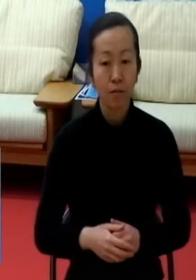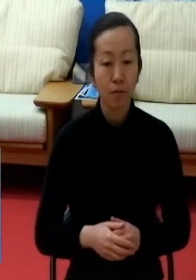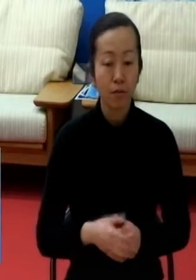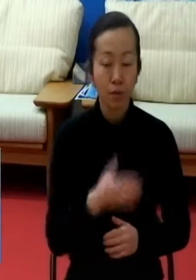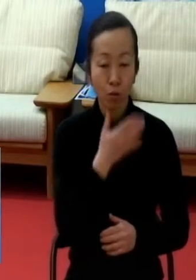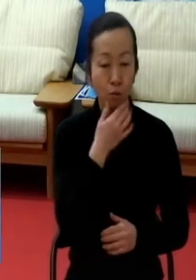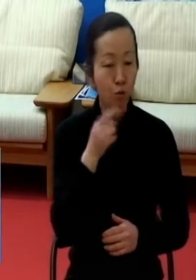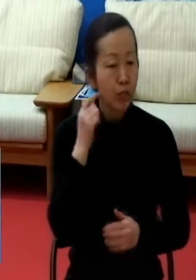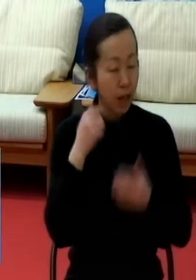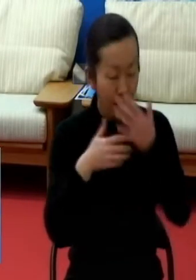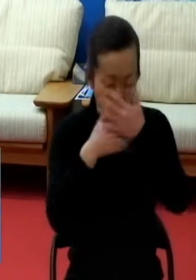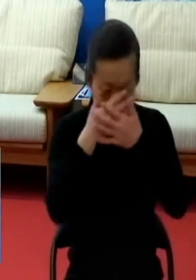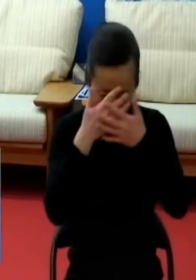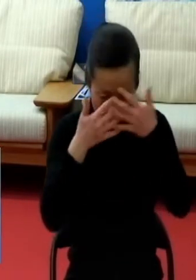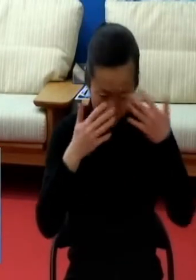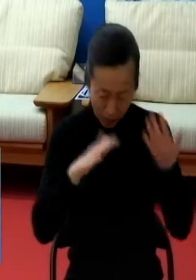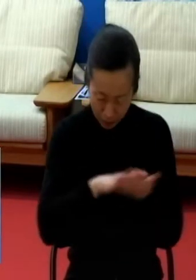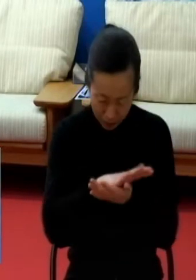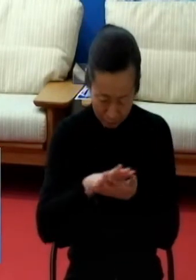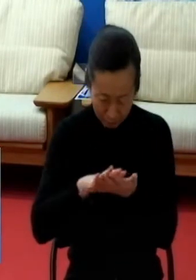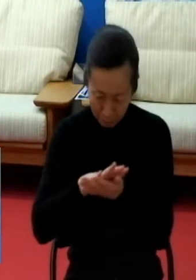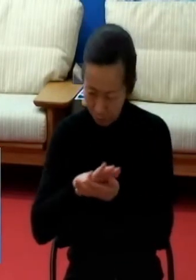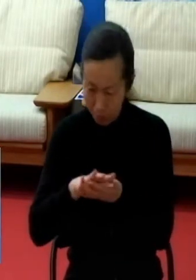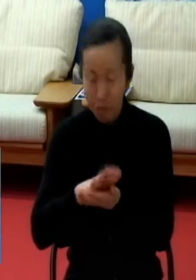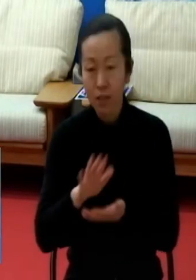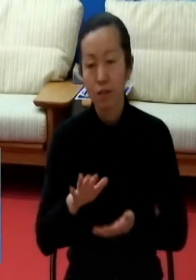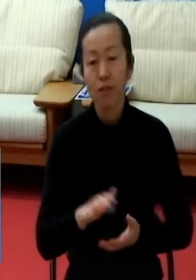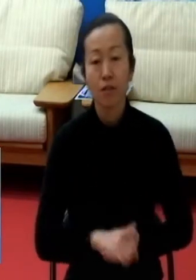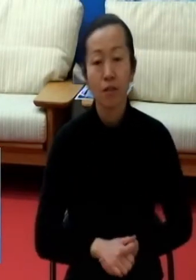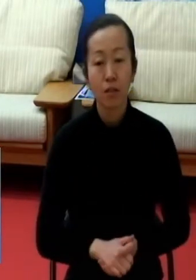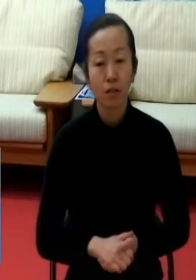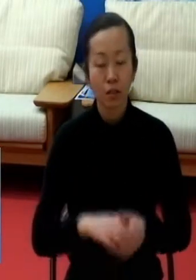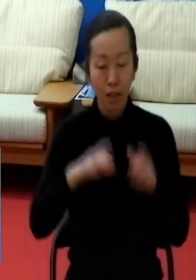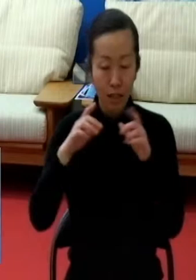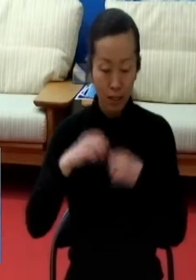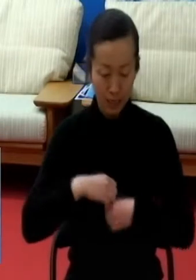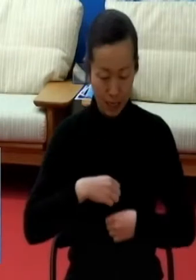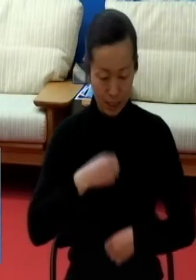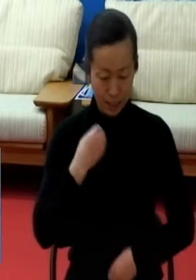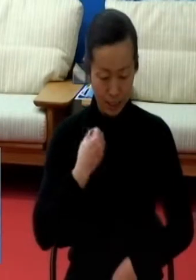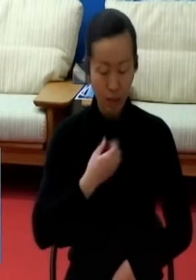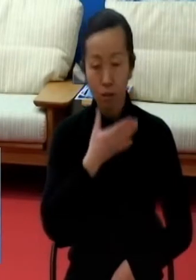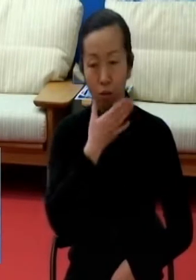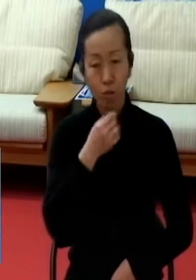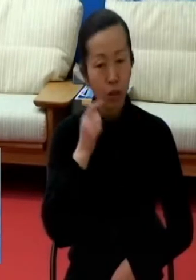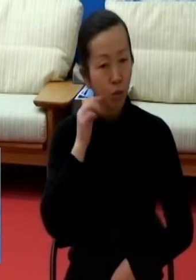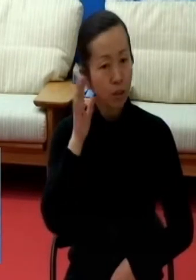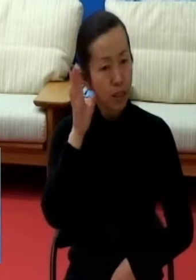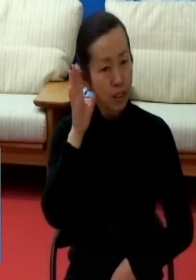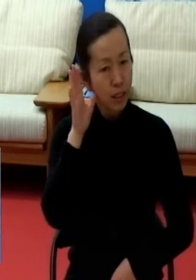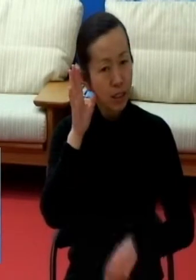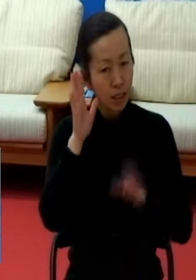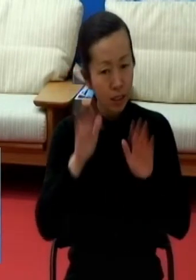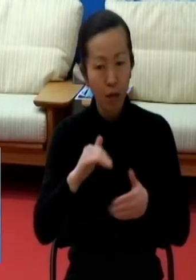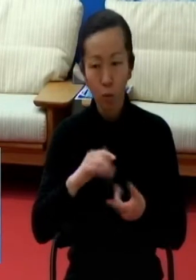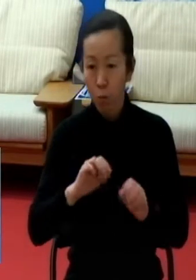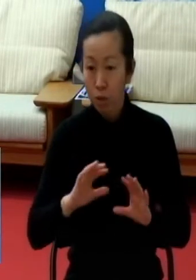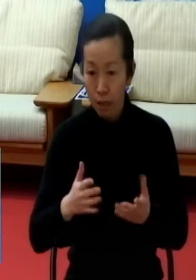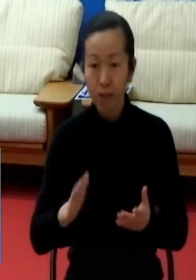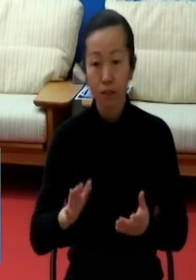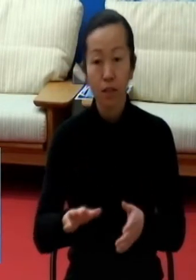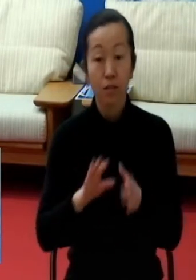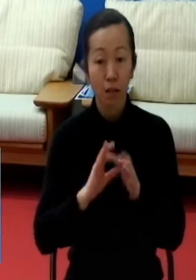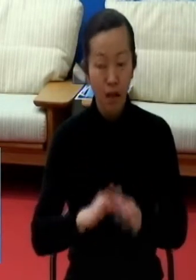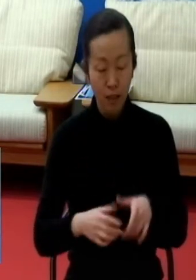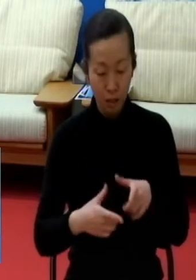거예요. 福音がかすかですから、 정확한 복음을 들은 적도 없어요. 正確な福音を聞いたこともない。 그래서 그 목사님에게 제가 질문했습니다.